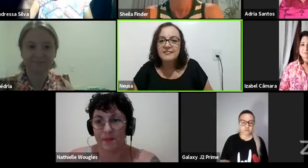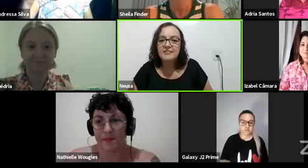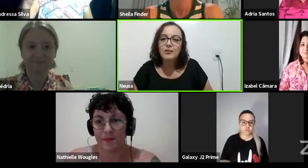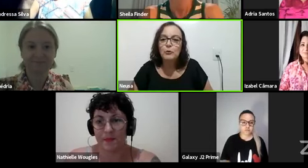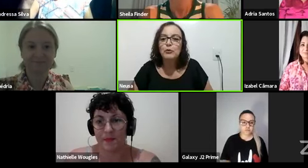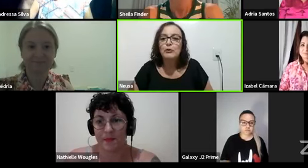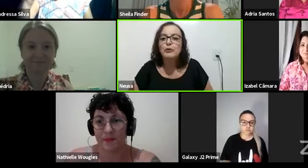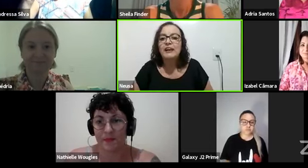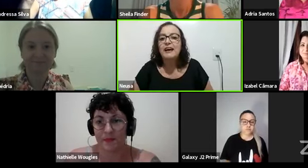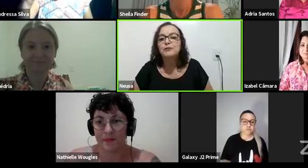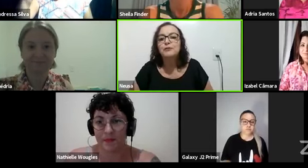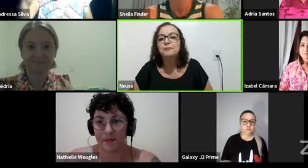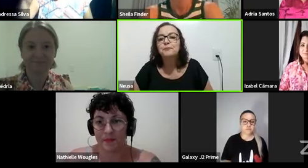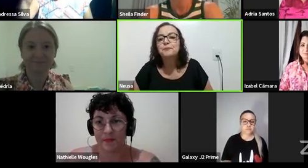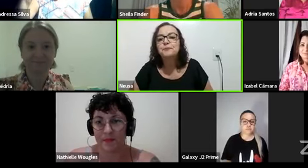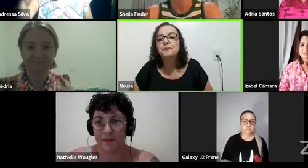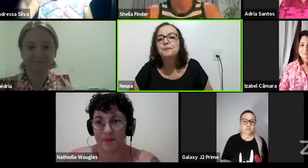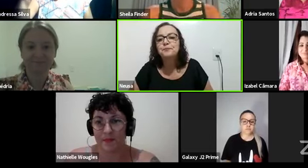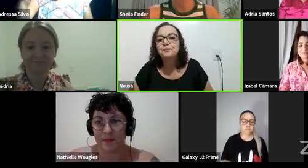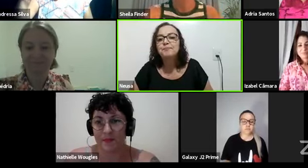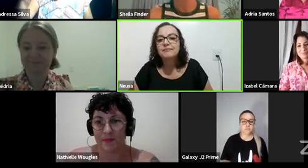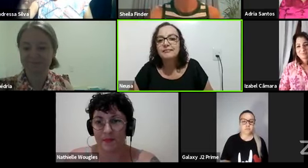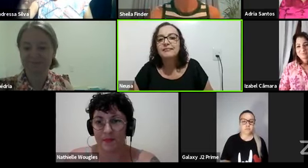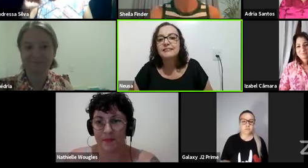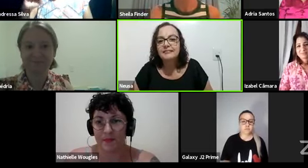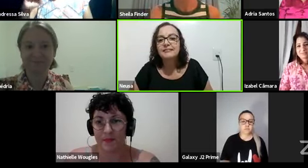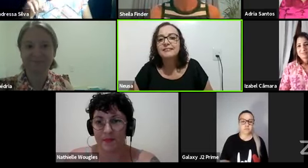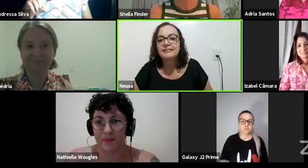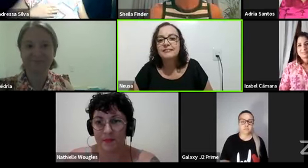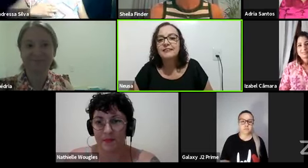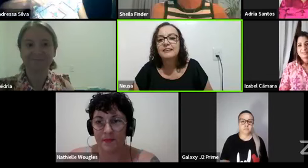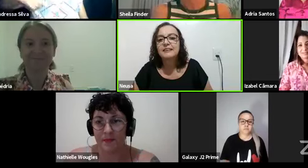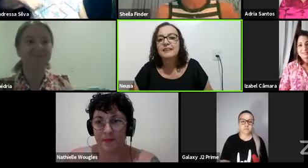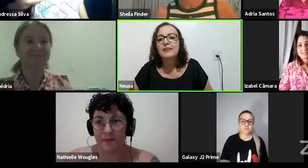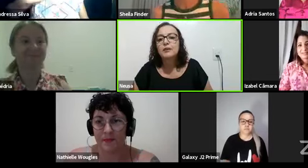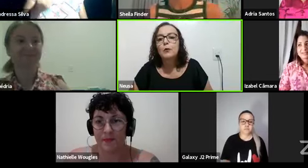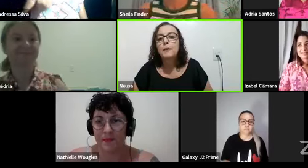é Andressa, como foi falado.